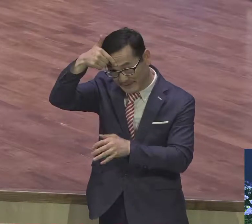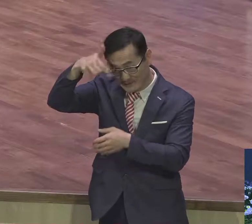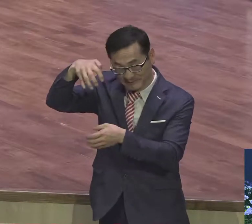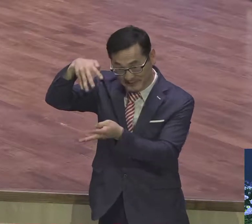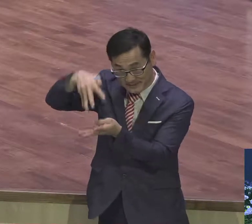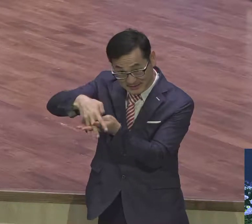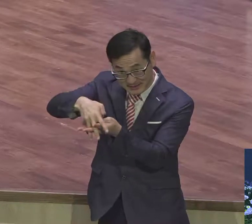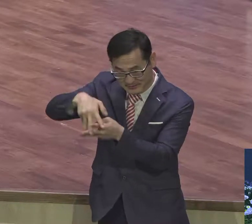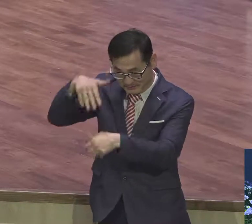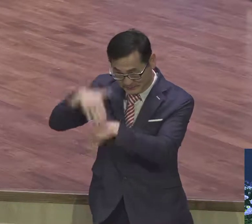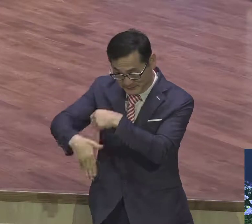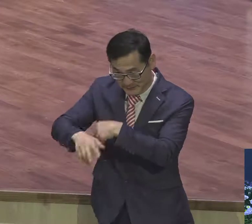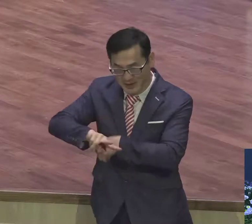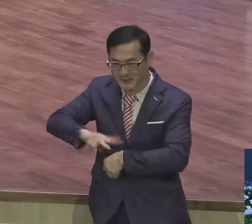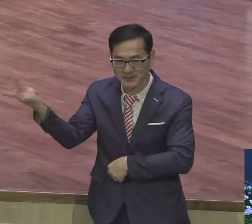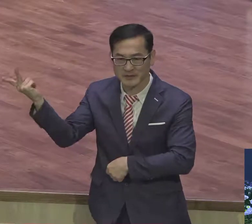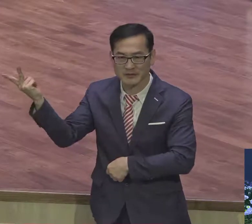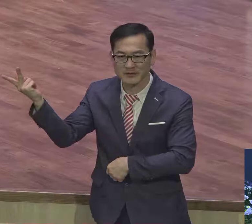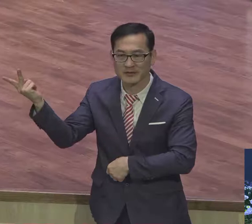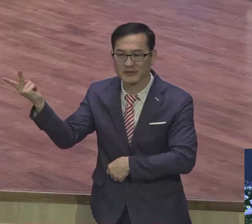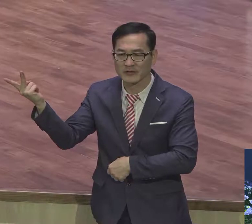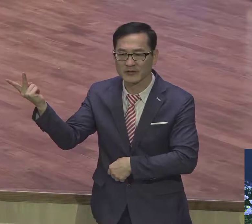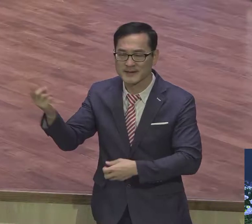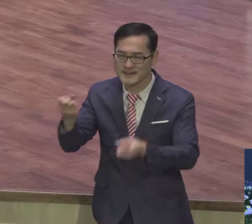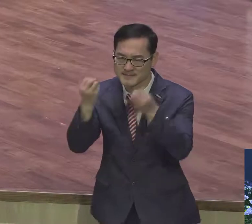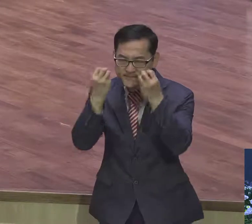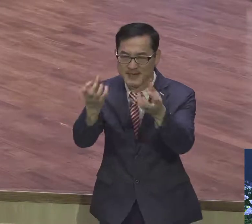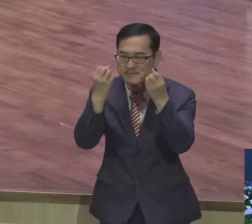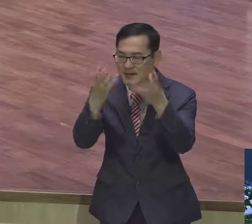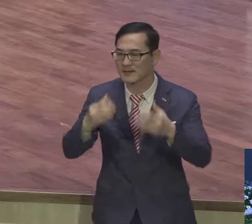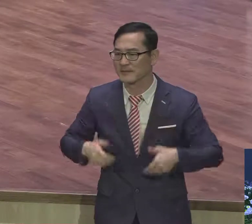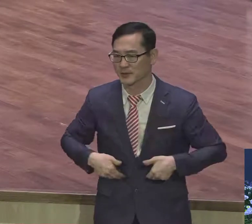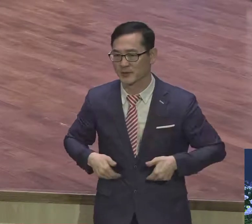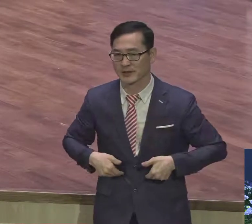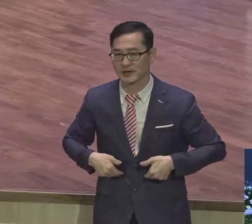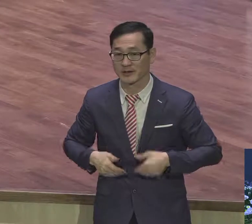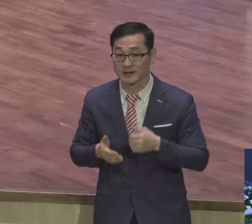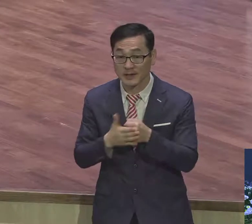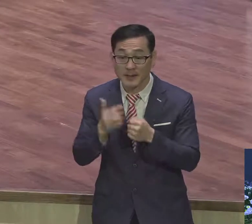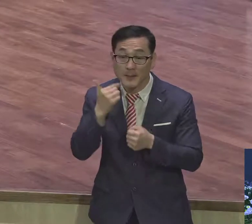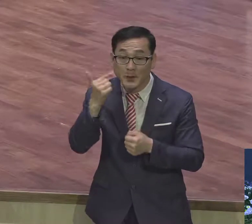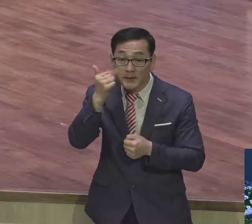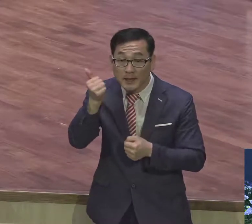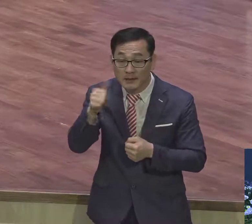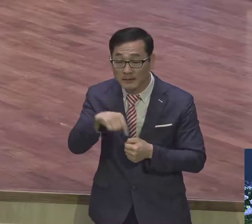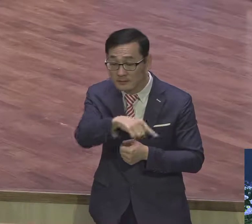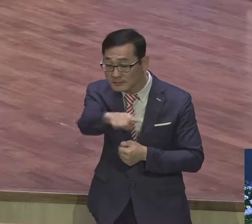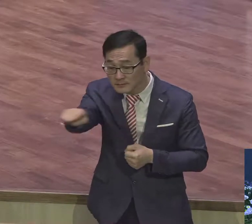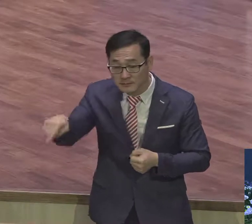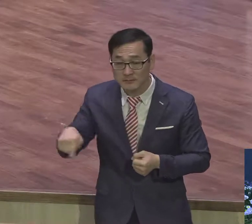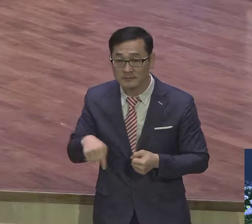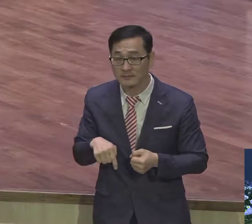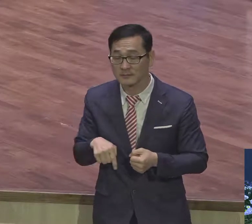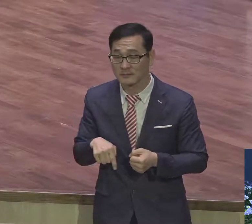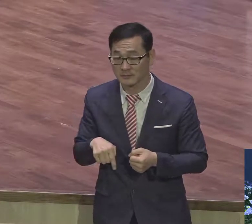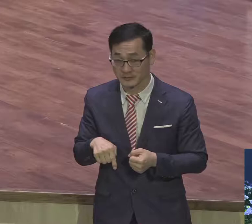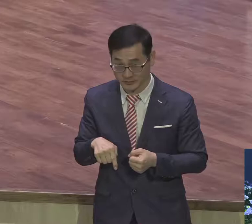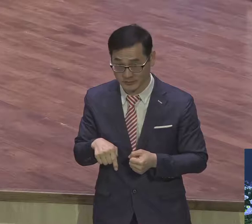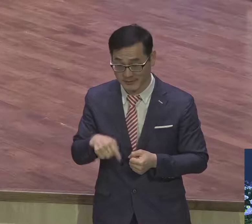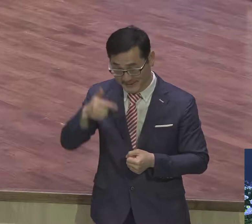털을 갖춰야 되는 시간표다. 그래서 목사들부터 목사들부터